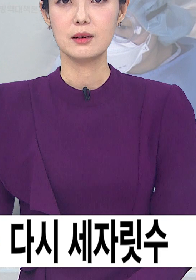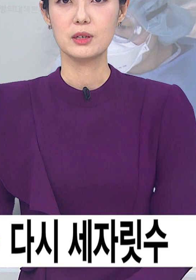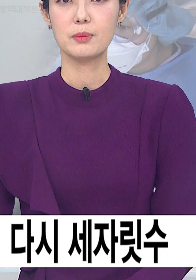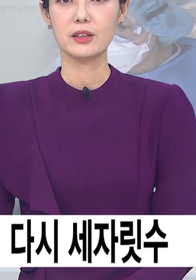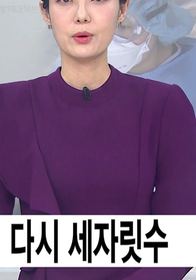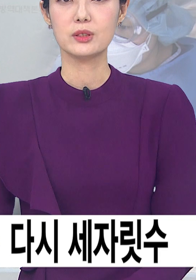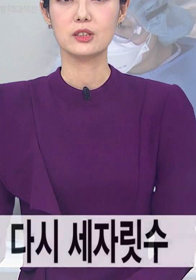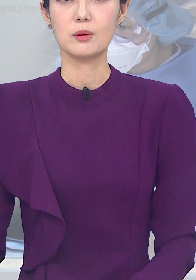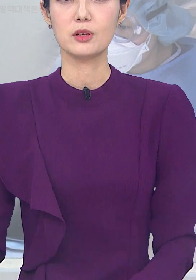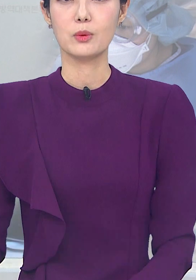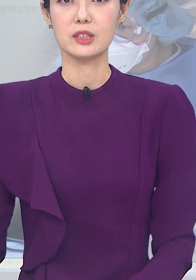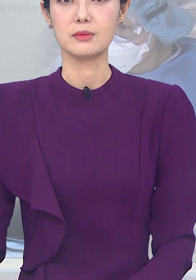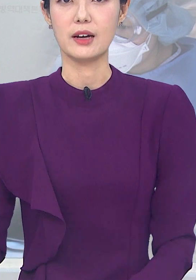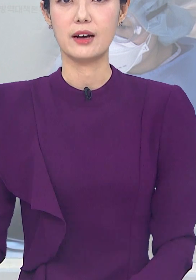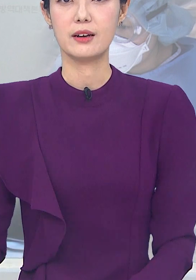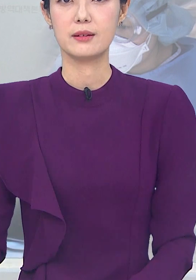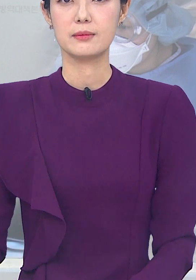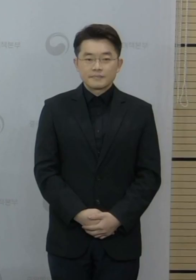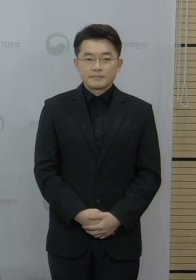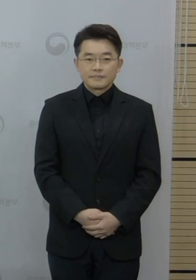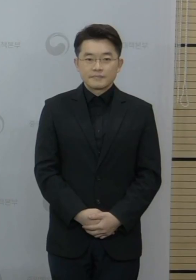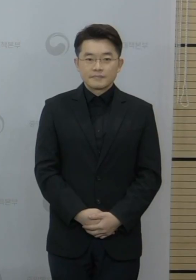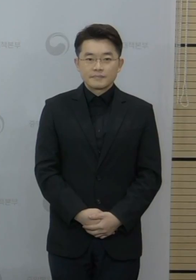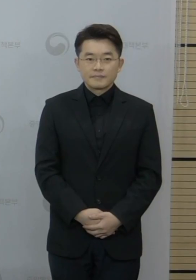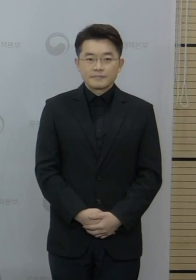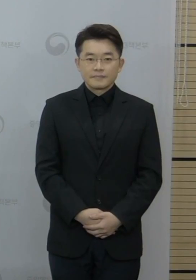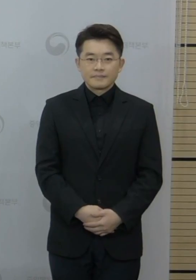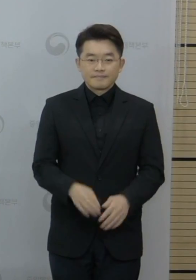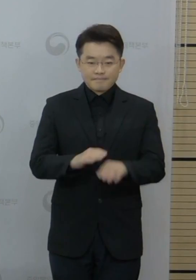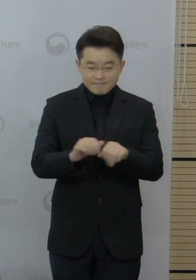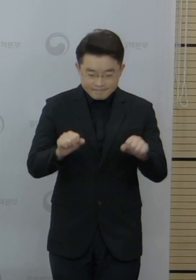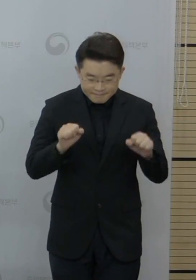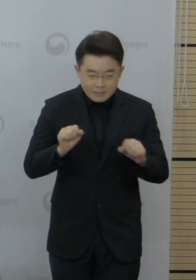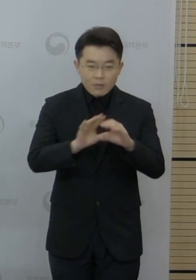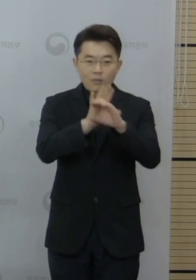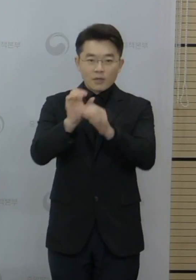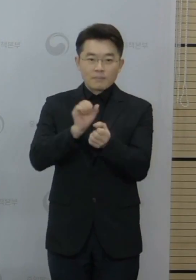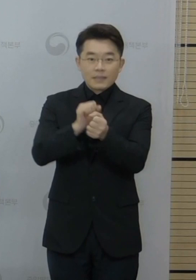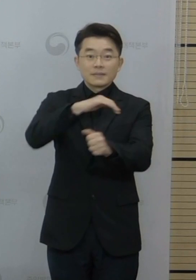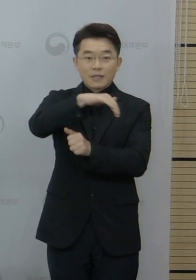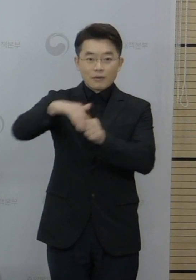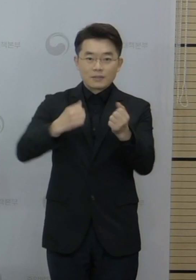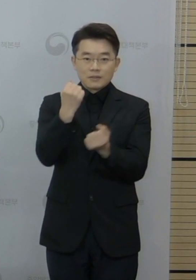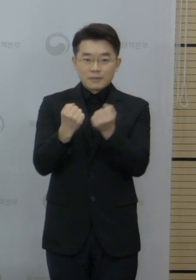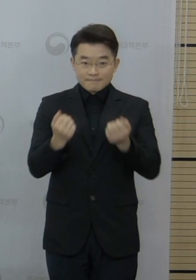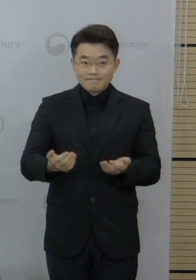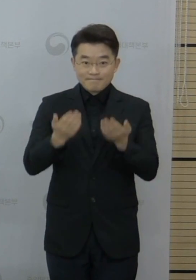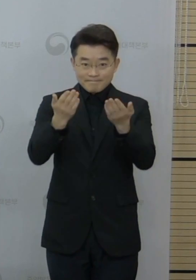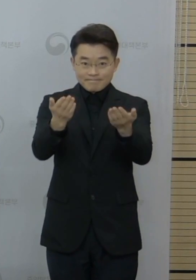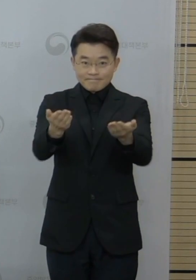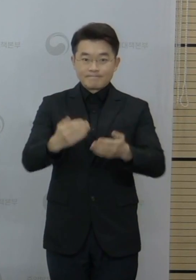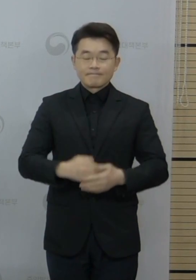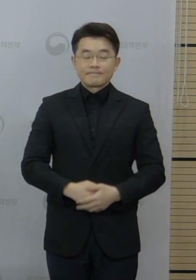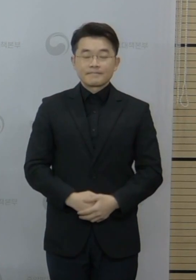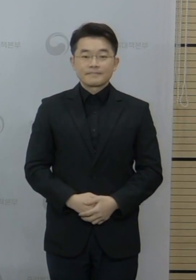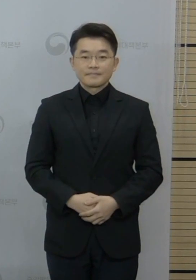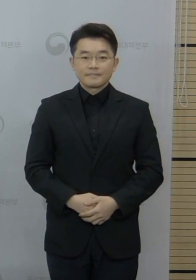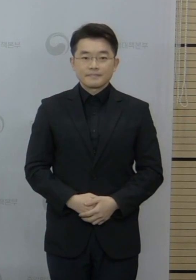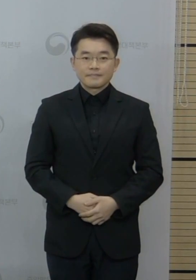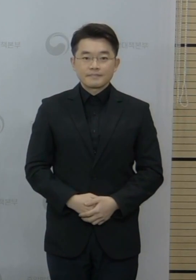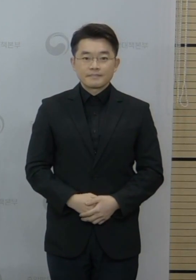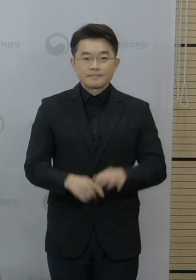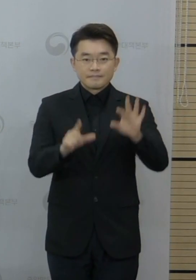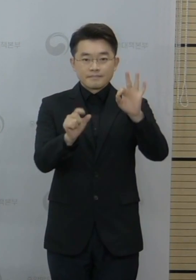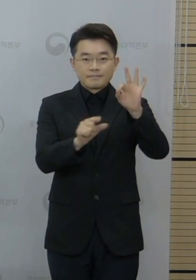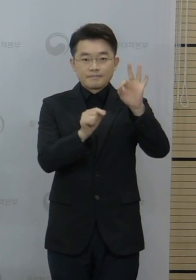당부했습니다. 브리핑 내용 직접 들어보겠습니다. 코로나19 감염증 국내 발생 현황을 말씀드리겠습니다.